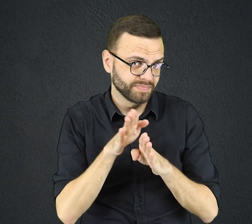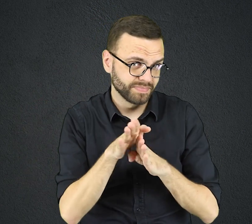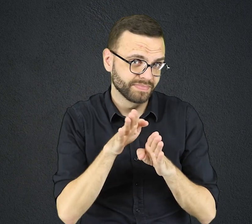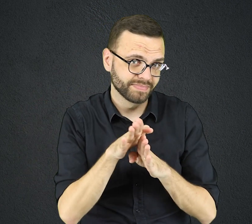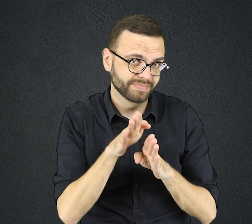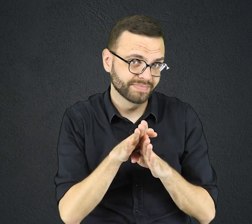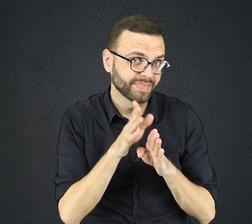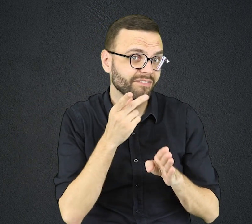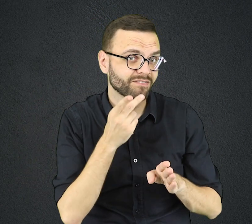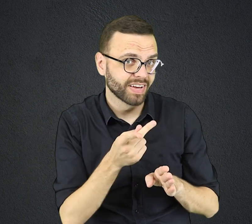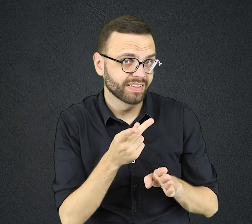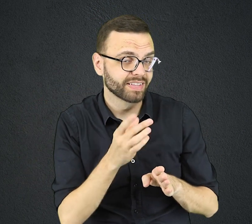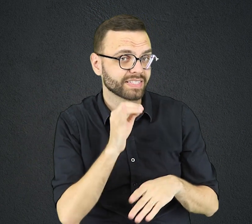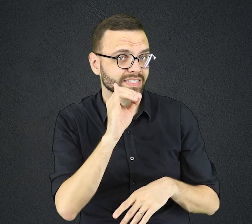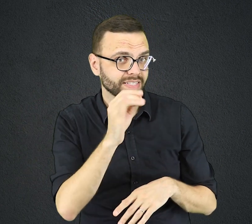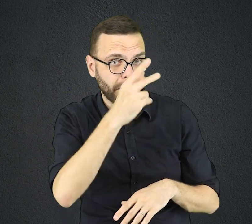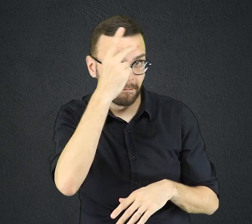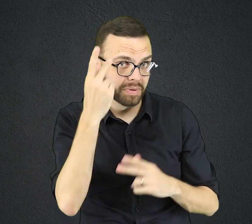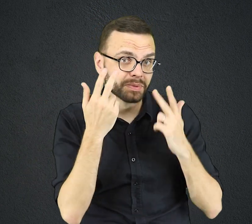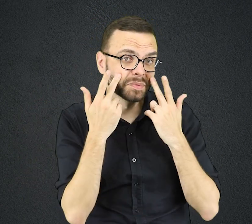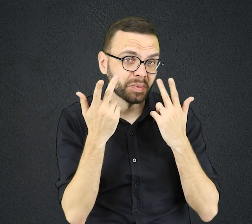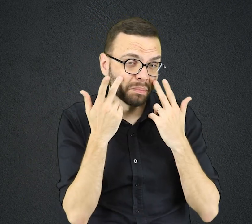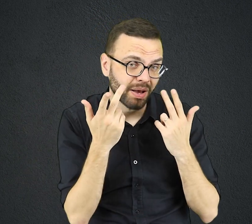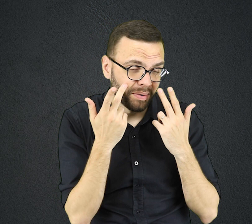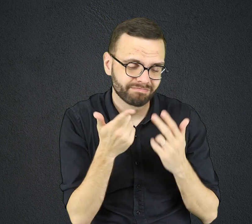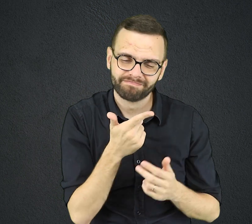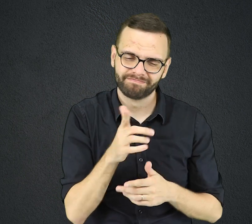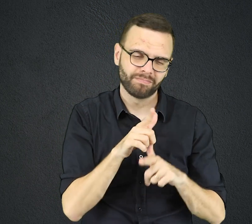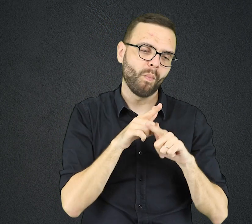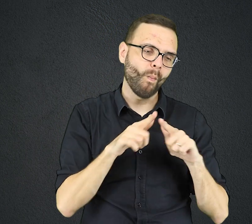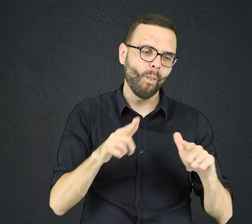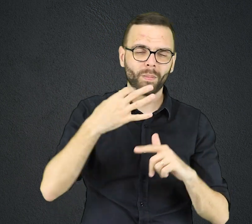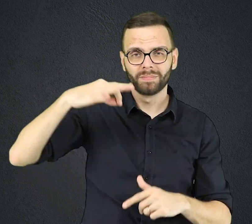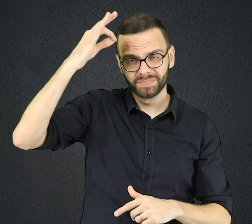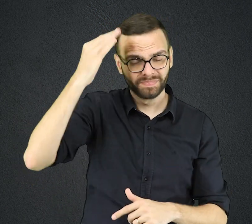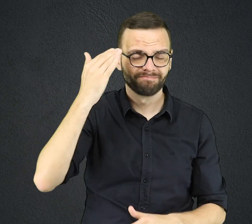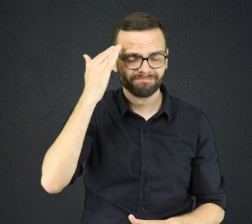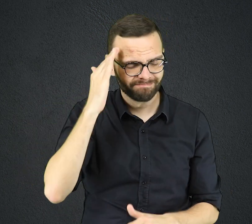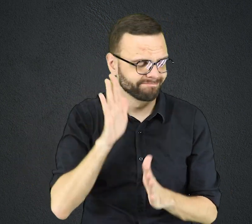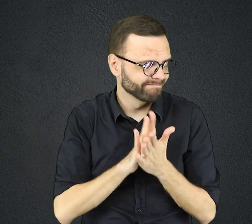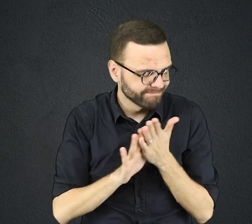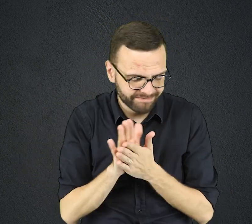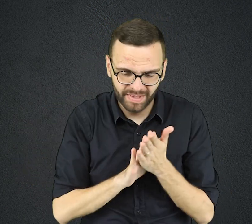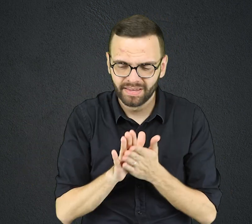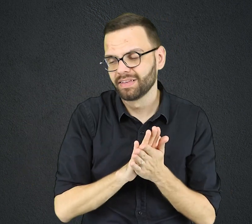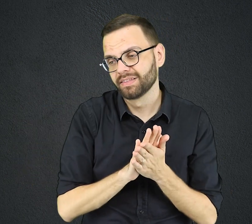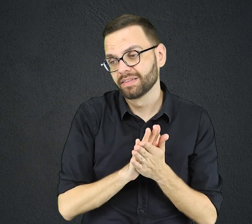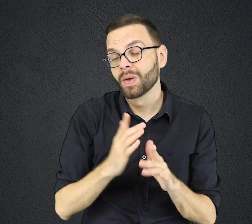no versículo de hoje. A pessoa natural, sem o Espírito Santo, não pode entender as coisas espirituais,